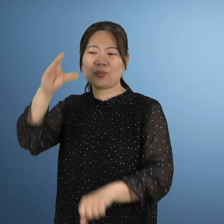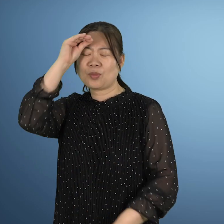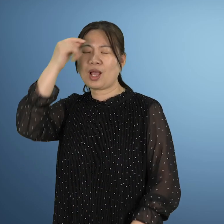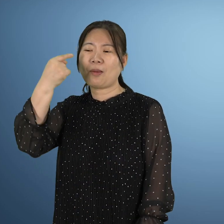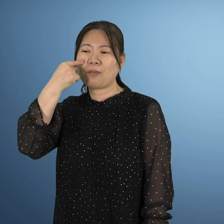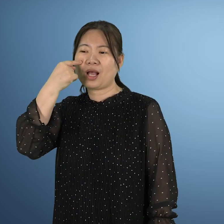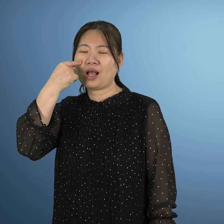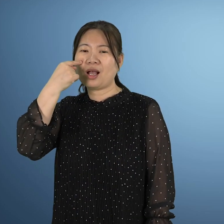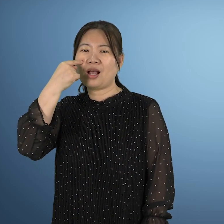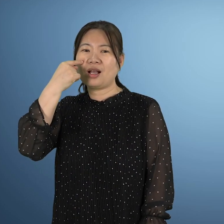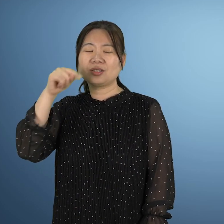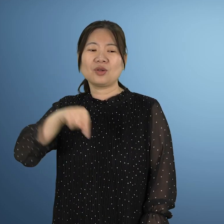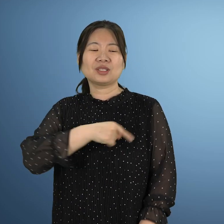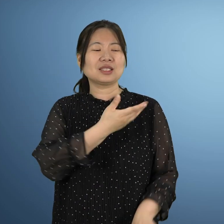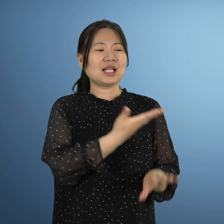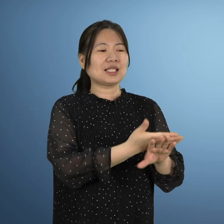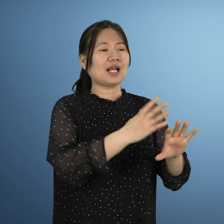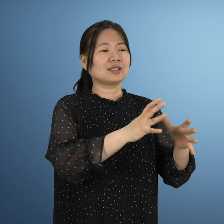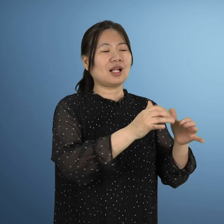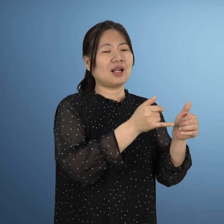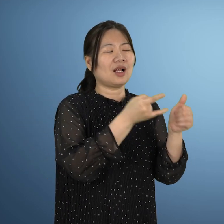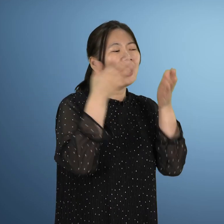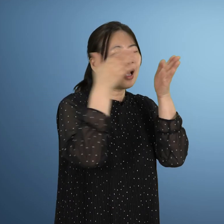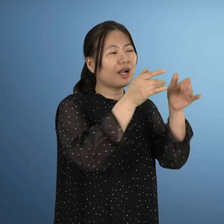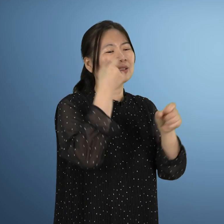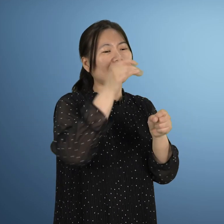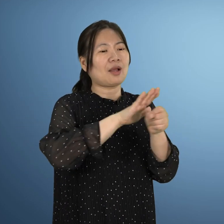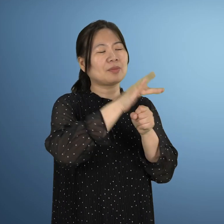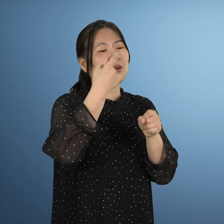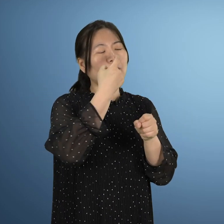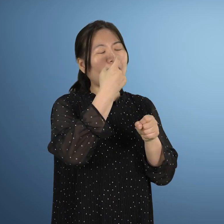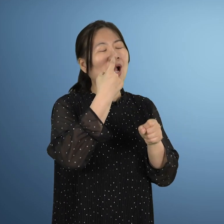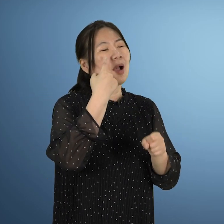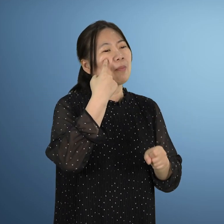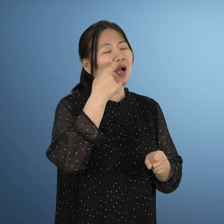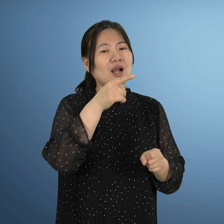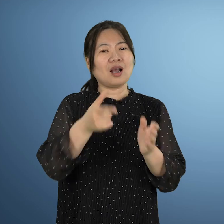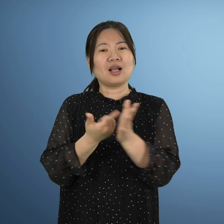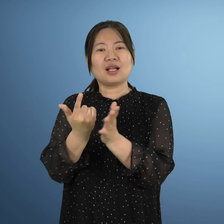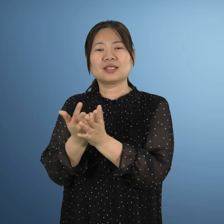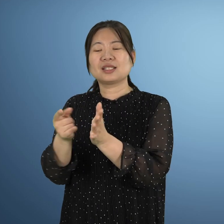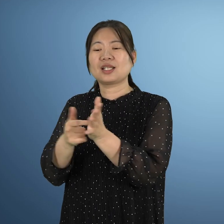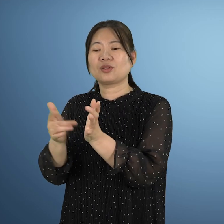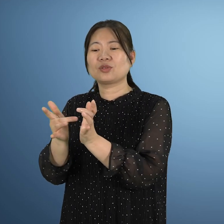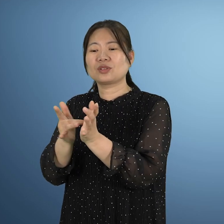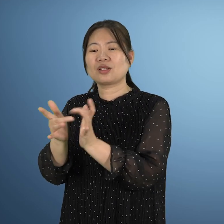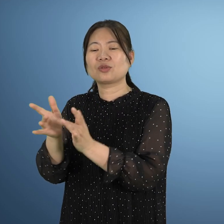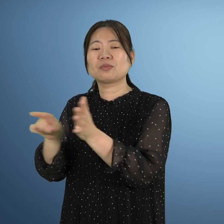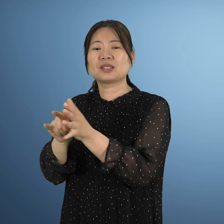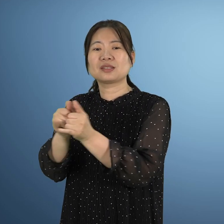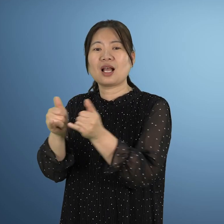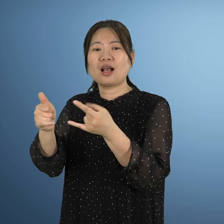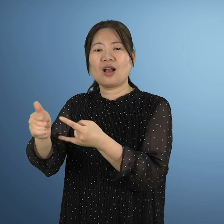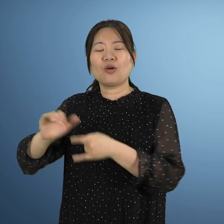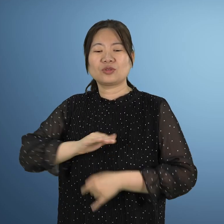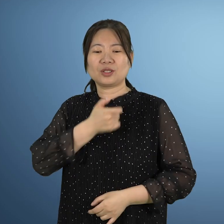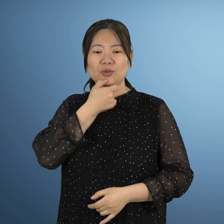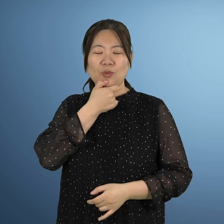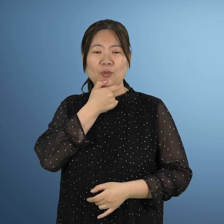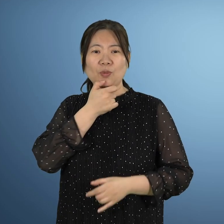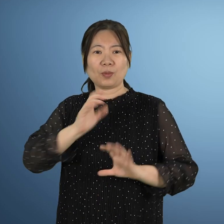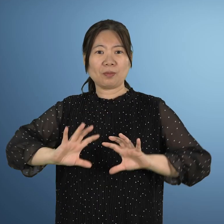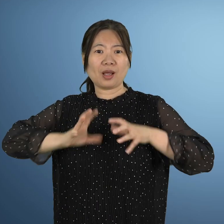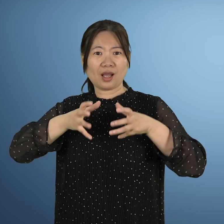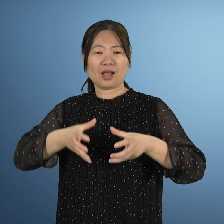저들의 이방인을 향한 자비를 배워라. 저 갈릴리 그리스도인들이 우리 로마의